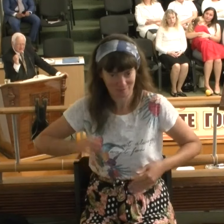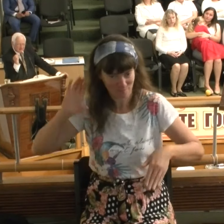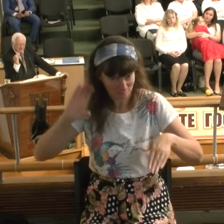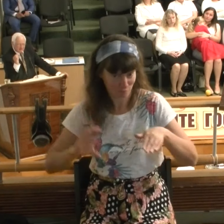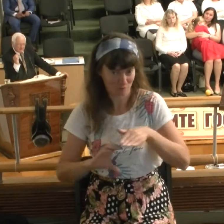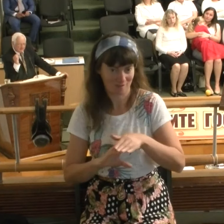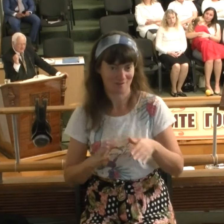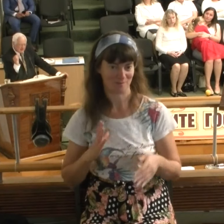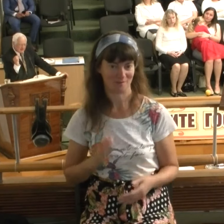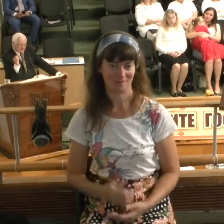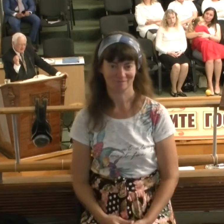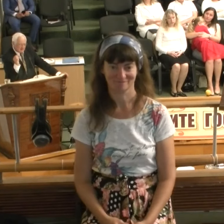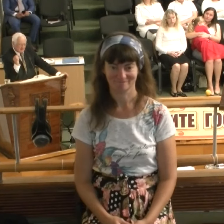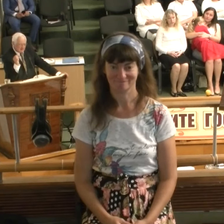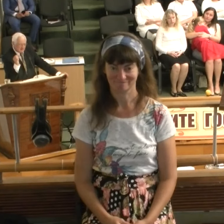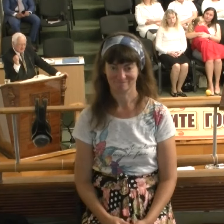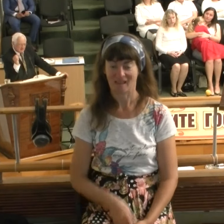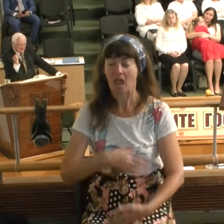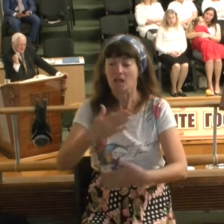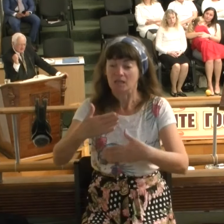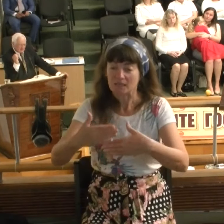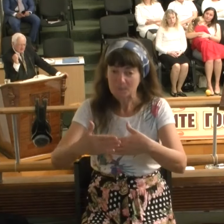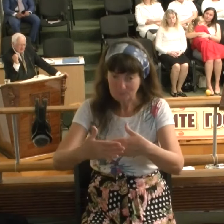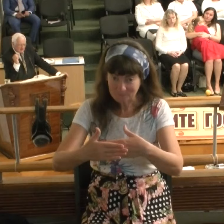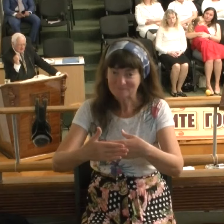перед Гефсиманией,